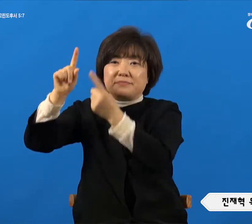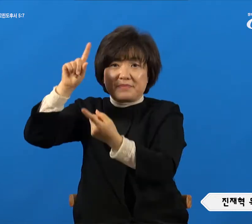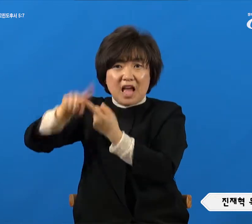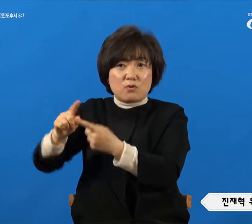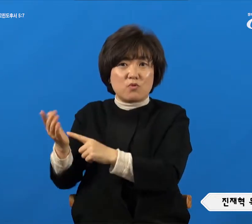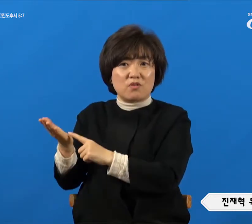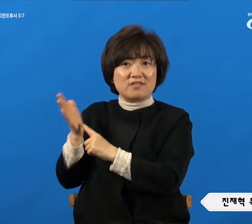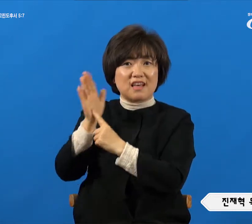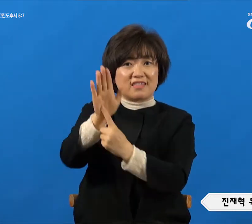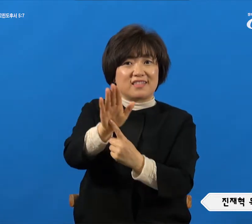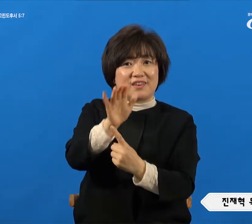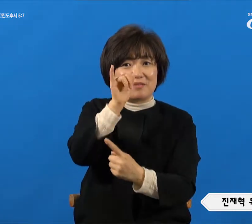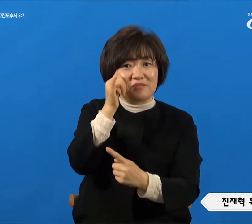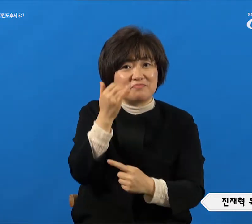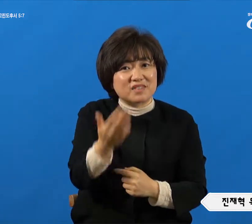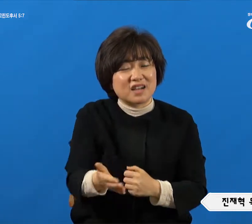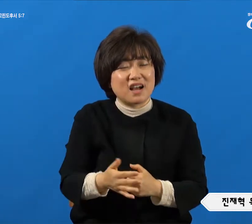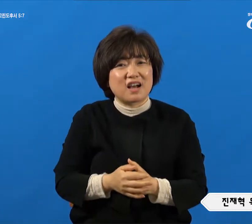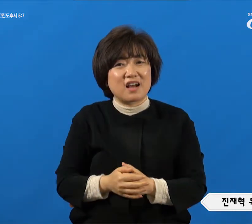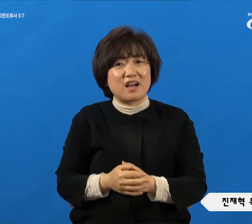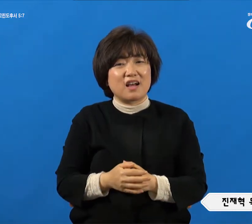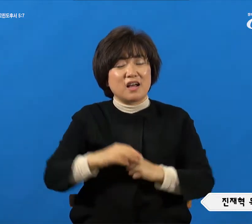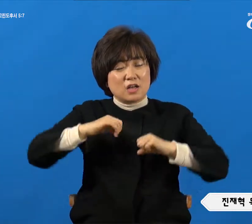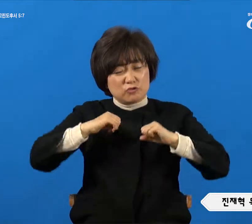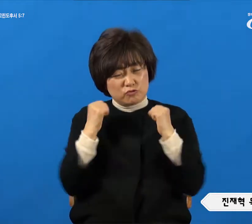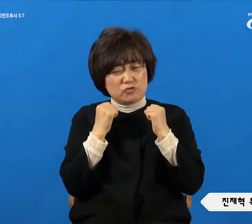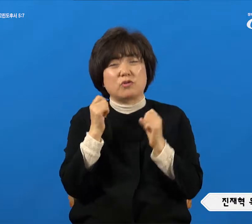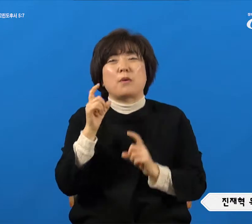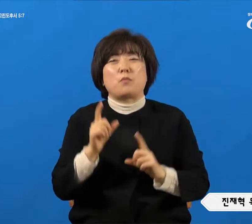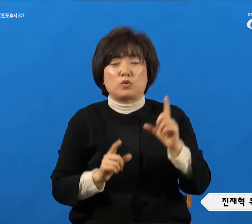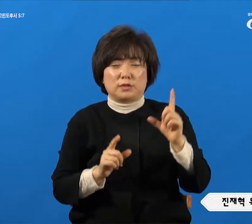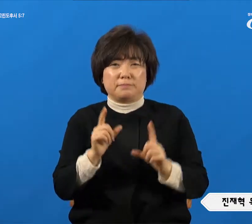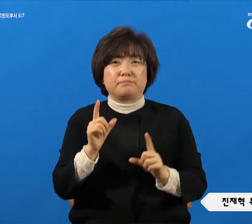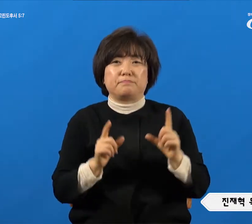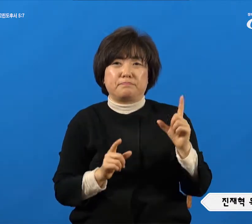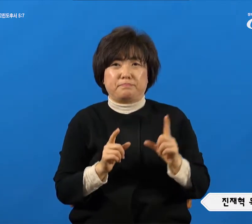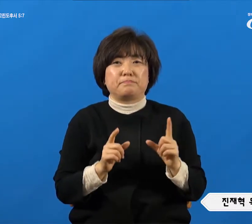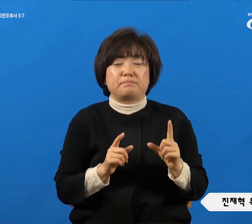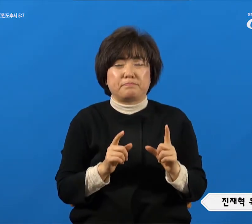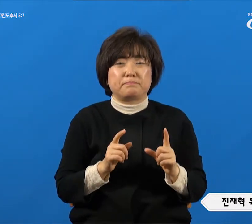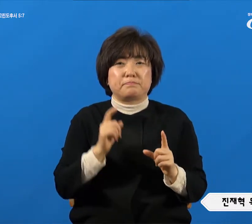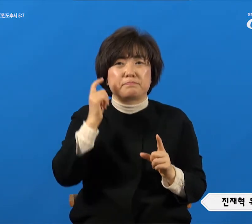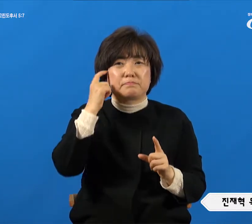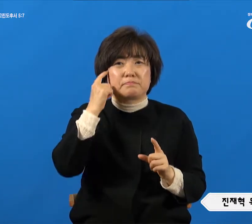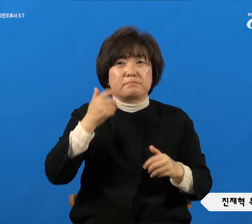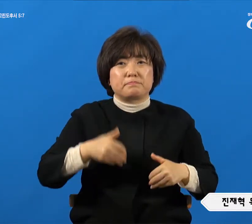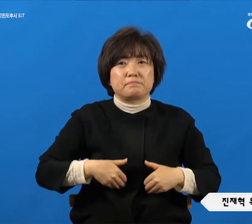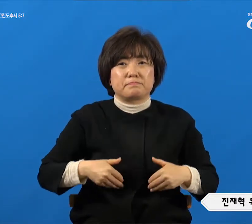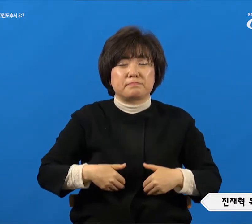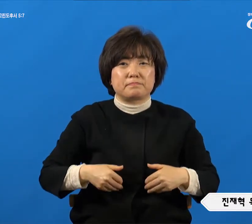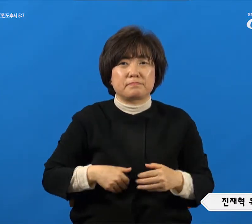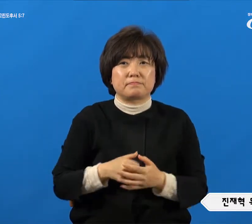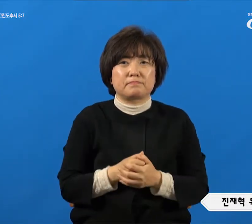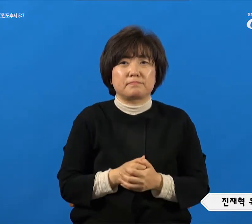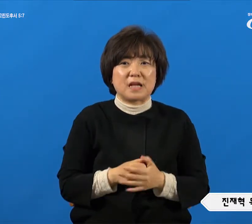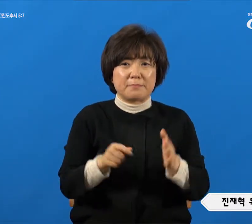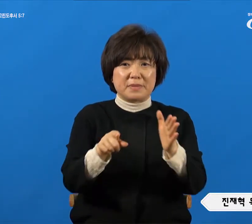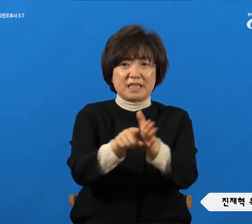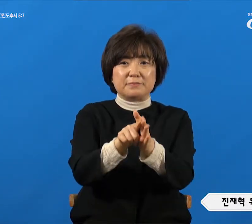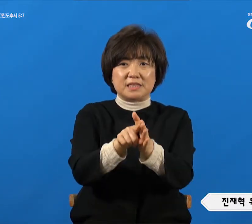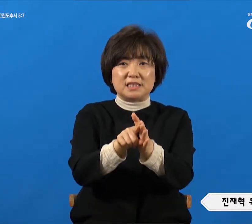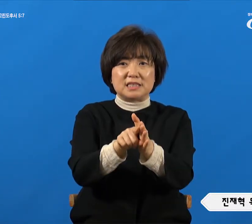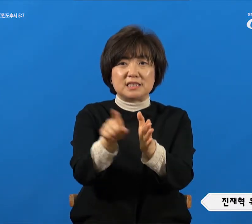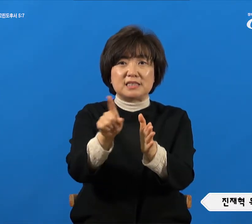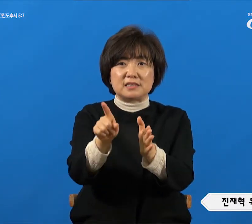나타나고 있는가? 순종의 모습을 우리는 생각해 봅니다.